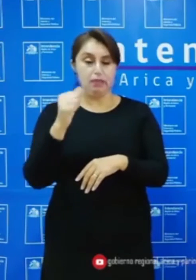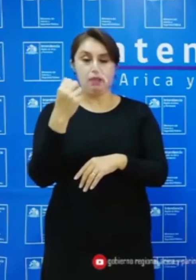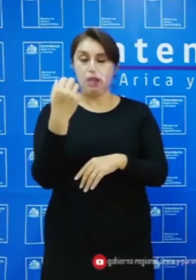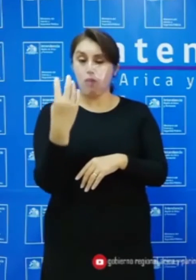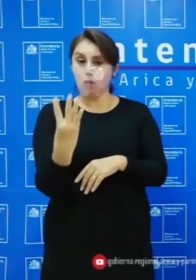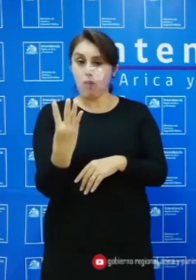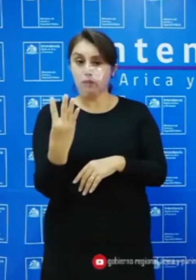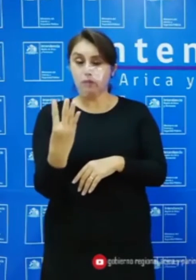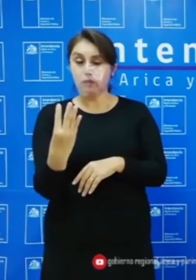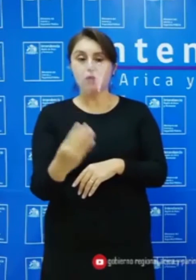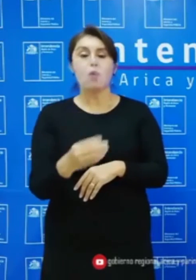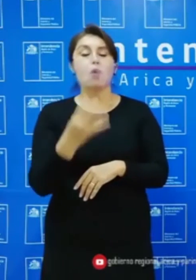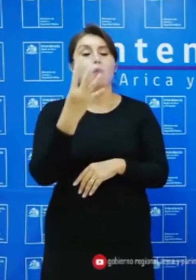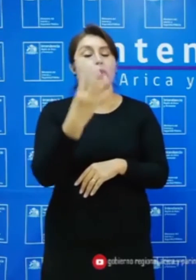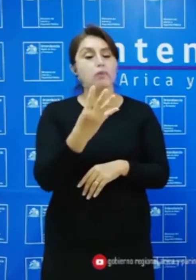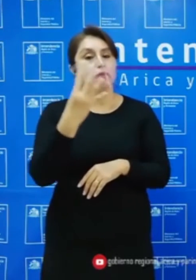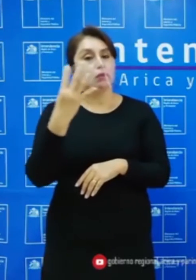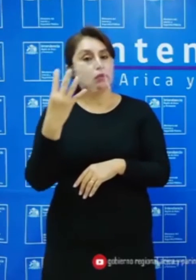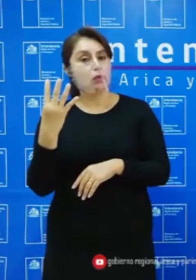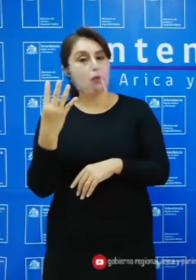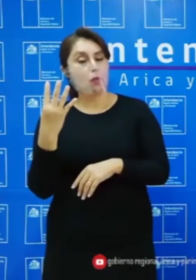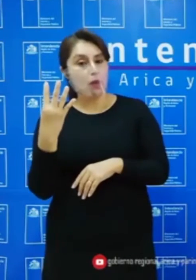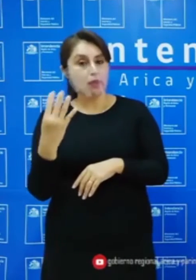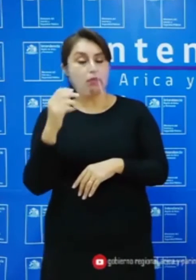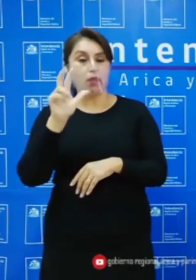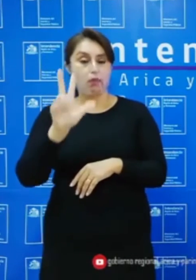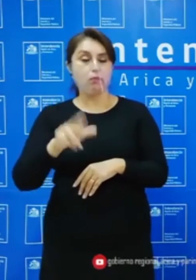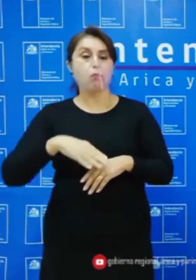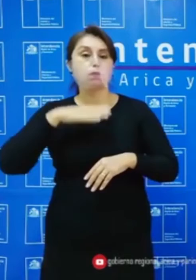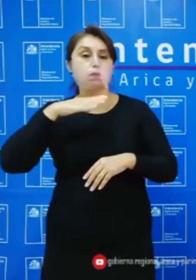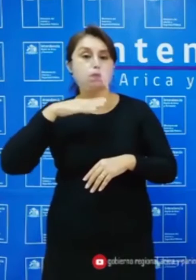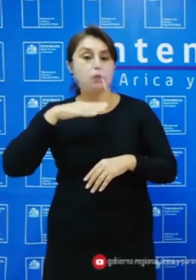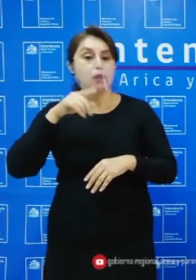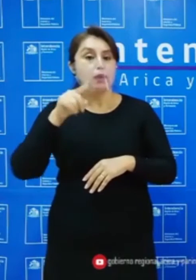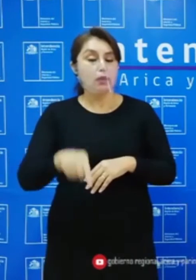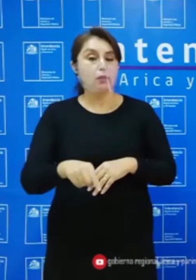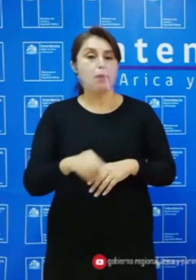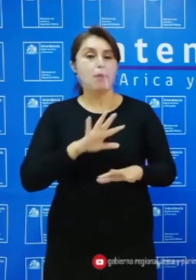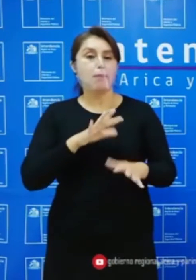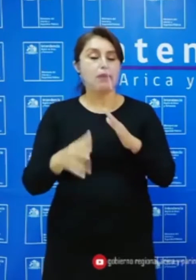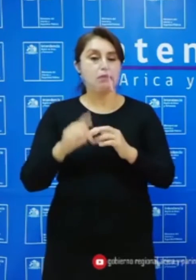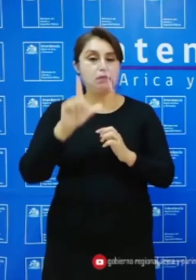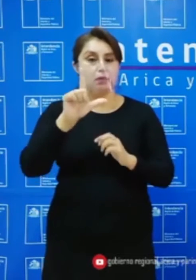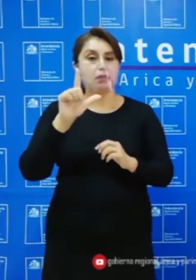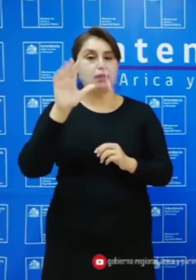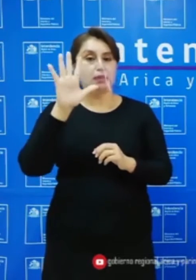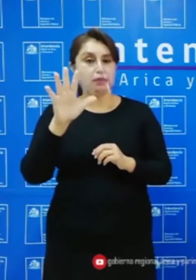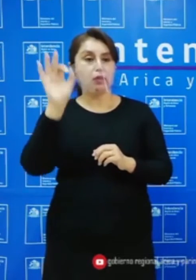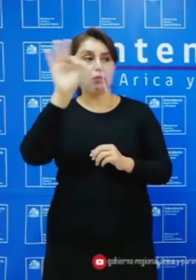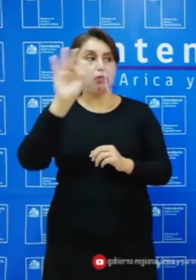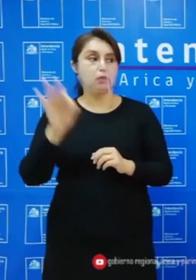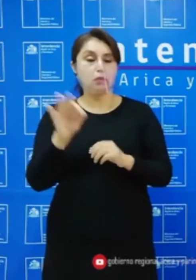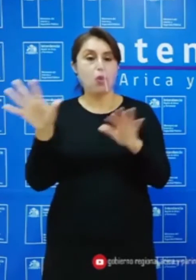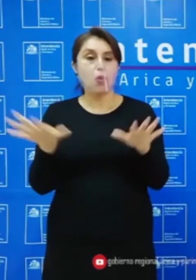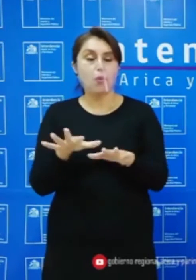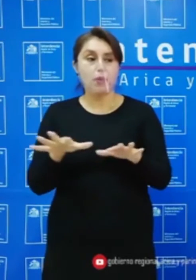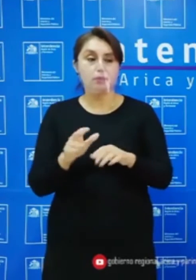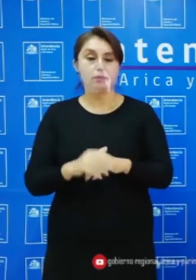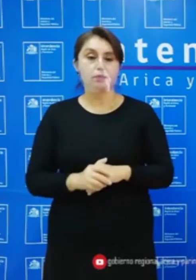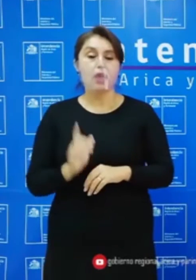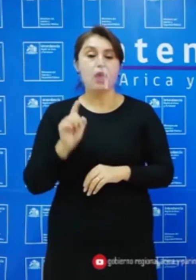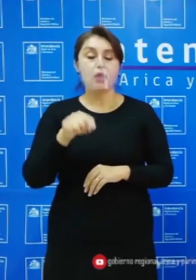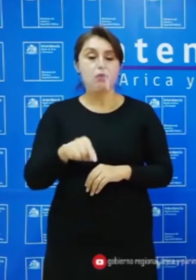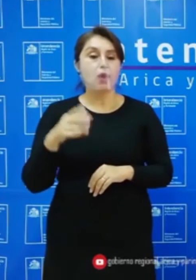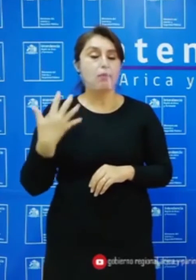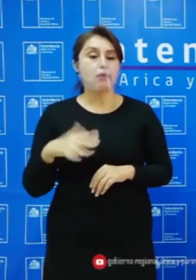cuales 498 están ocupados, haciendo una ocupación del 75%. Es importante mencionar que